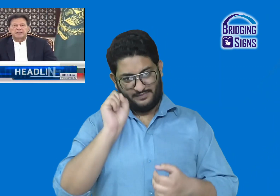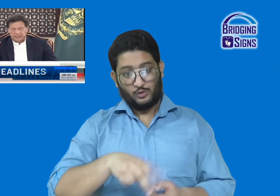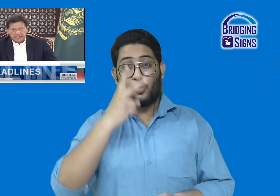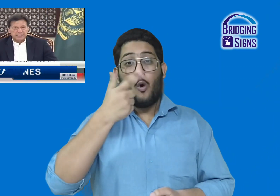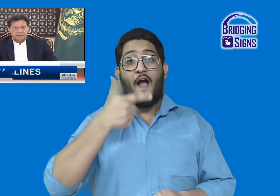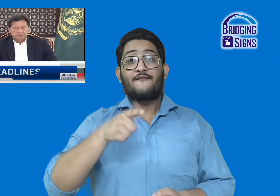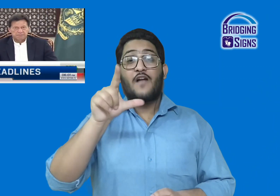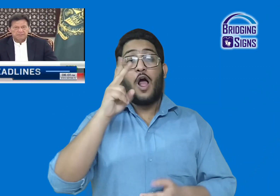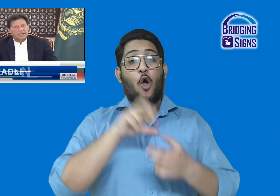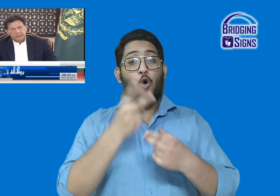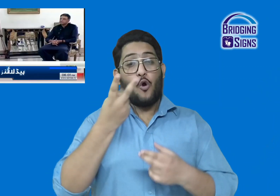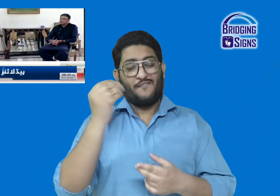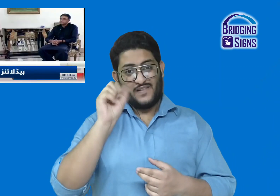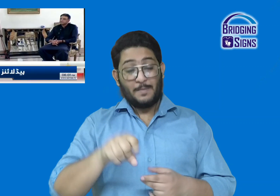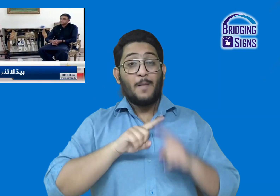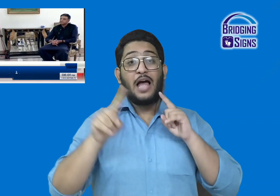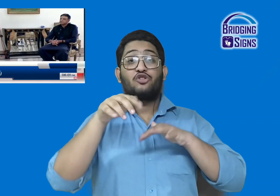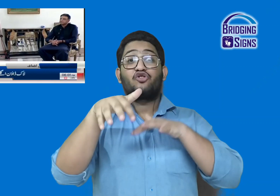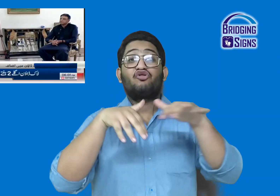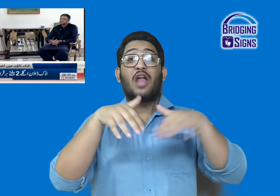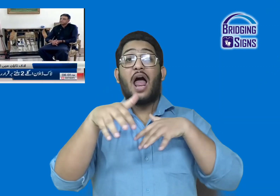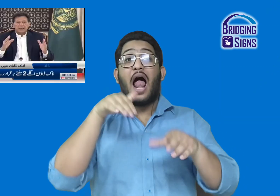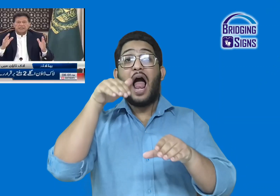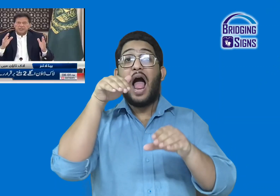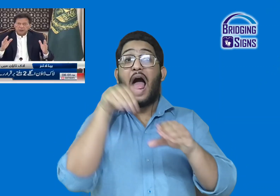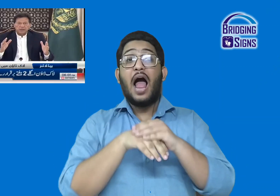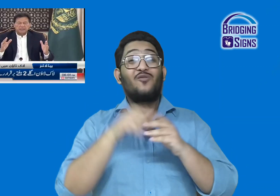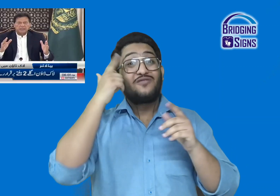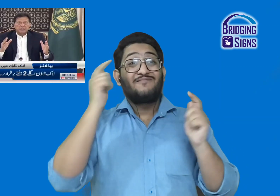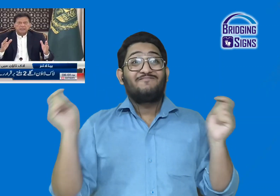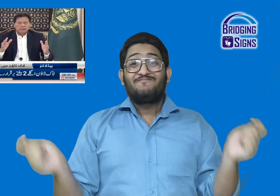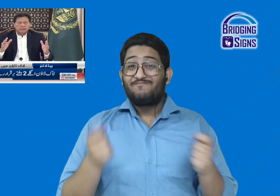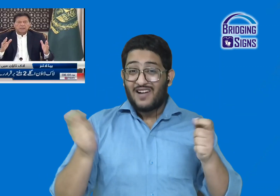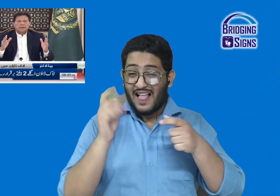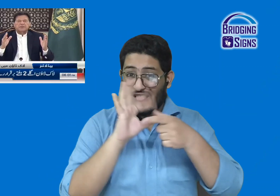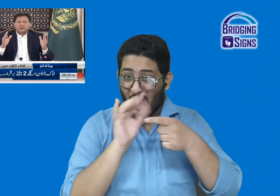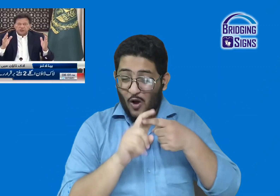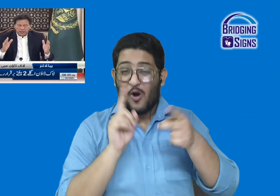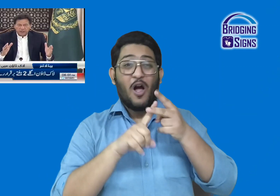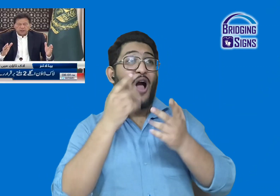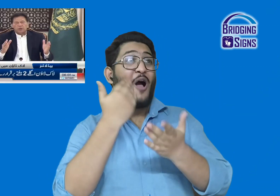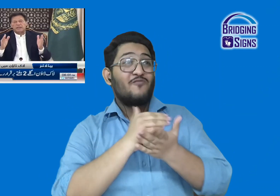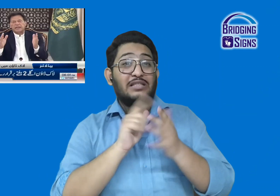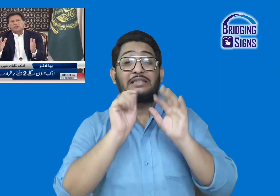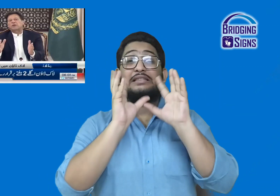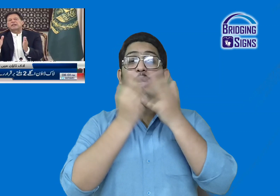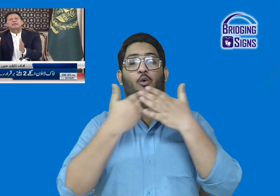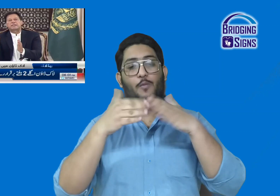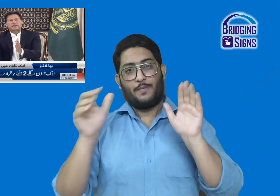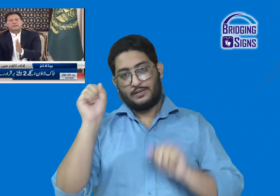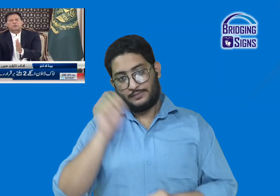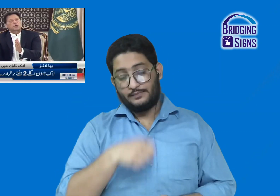लॉकडाउन रहेगा अगले दो हफ्ते भी। हमने ये फैसला किया कि शहरों के अंदर हम कंस्ट्रक्शन और कई